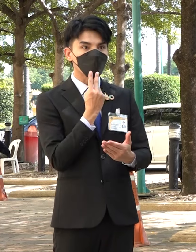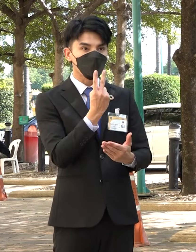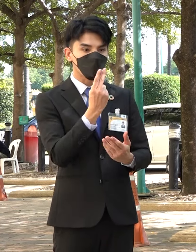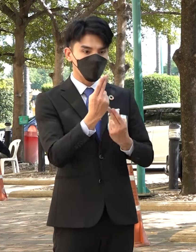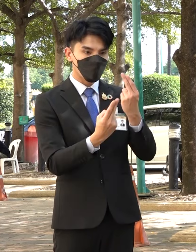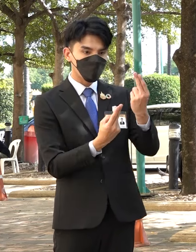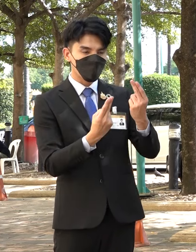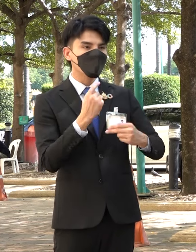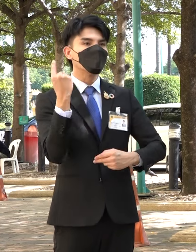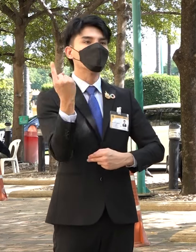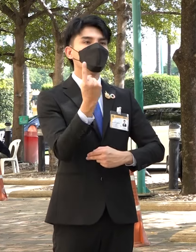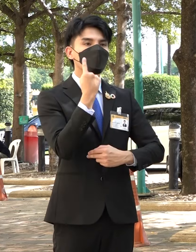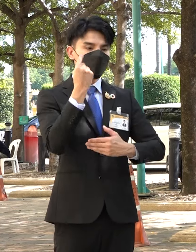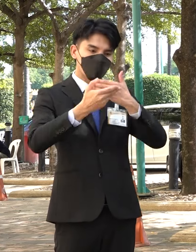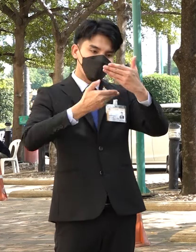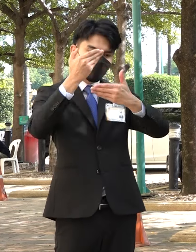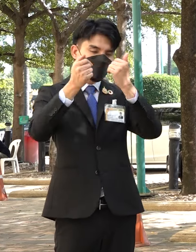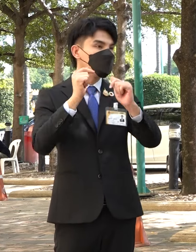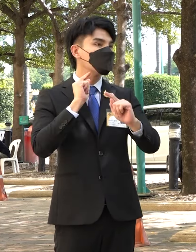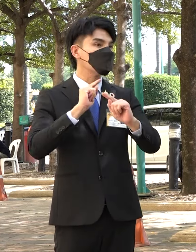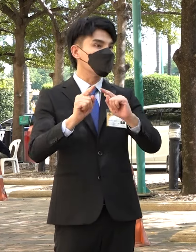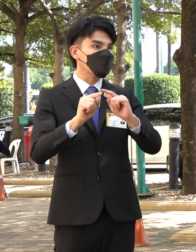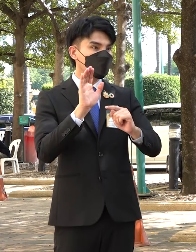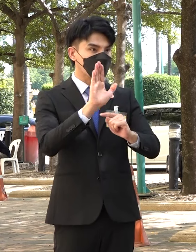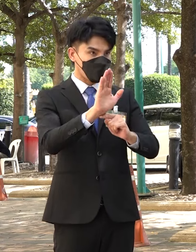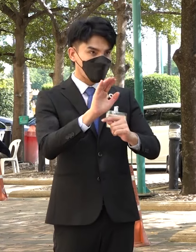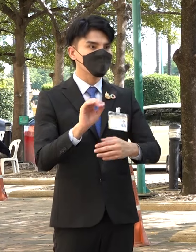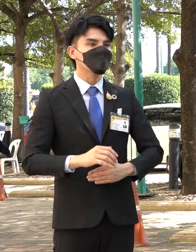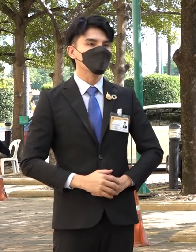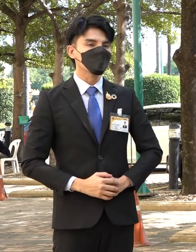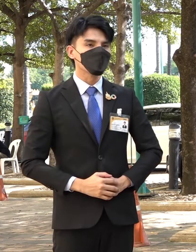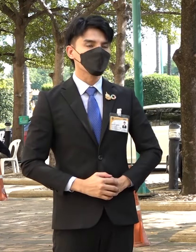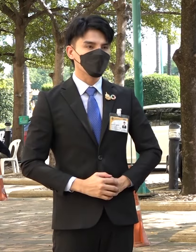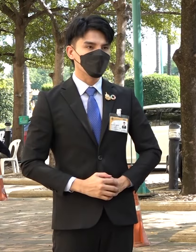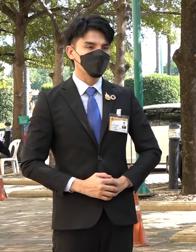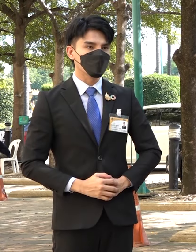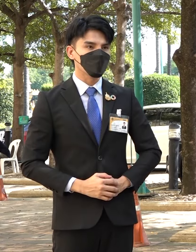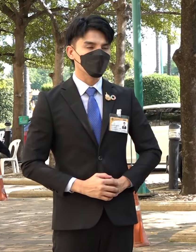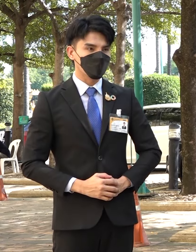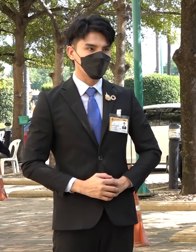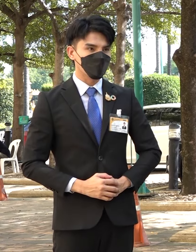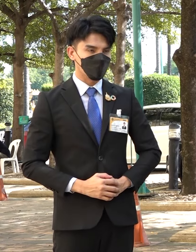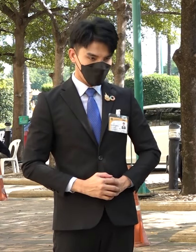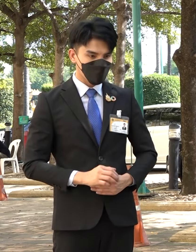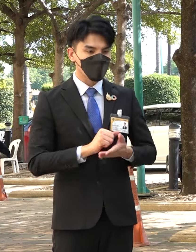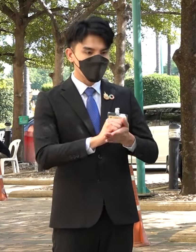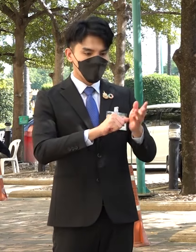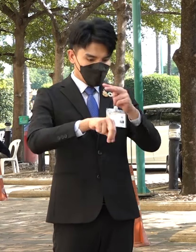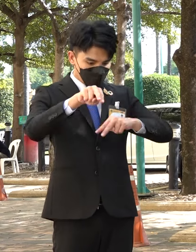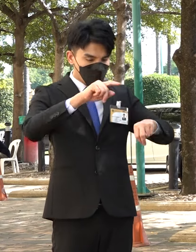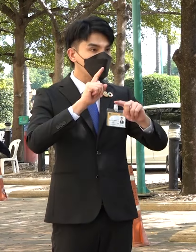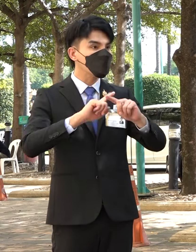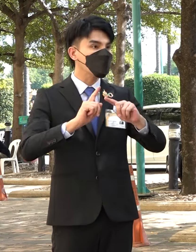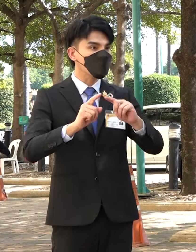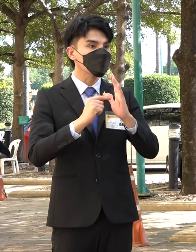แล้วก็การเข้าร่วมกิจกรรมต่างๆนะครับที่อยู่ในความดูแลขององค์การสวนสัตว์แล้วก็จะมีการจัดสิ่งอำนวยความสะดวกไม่ว่า